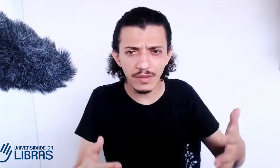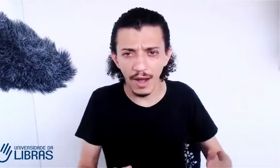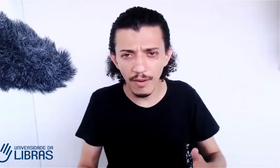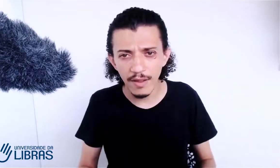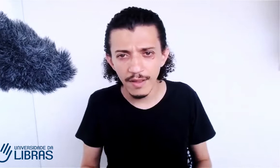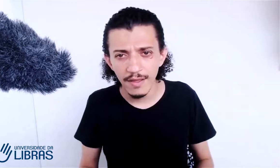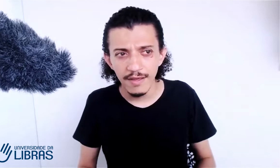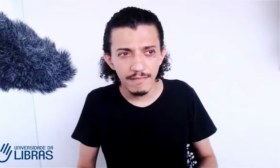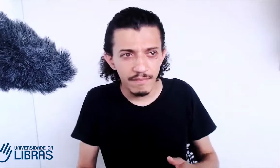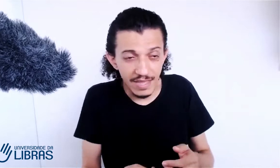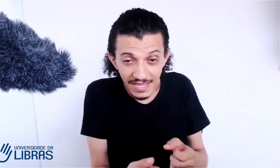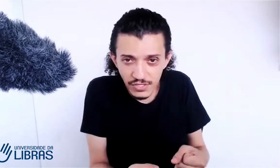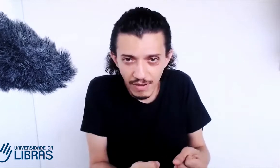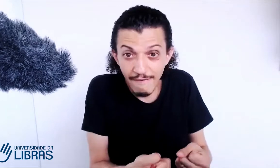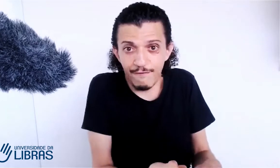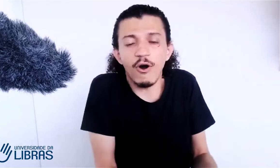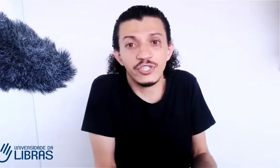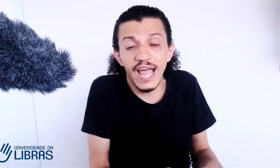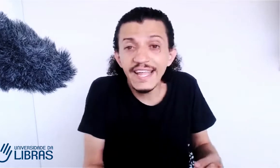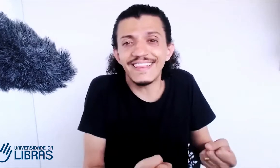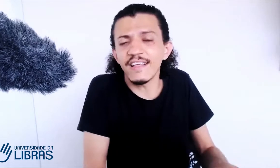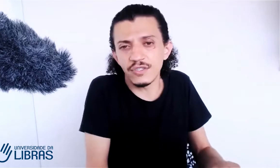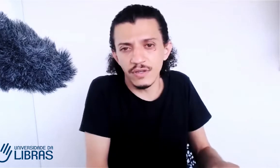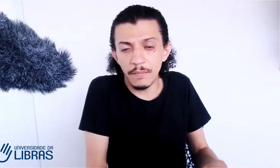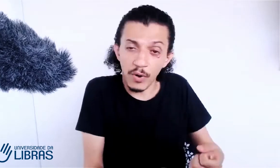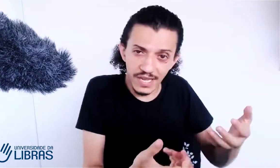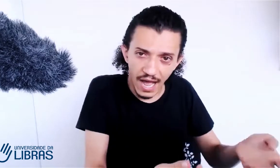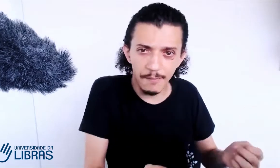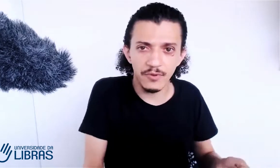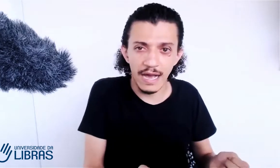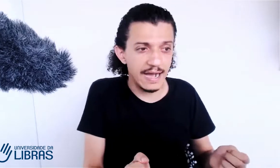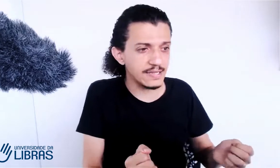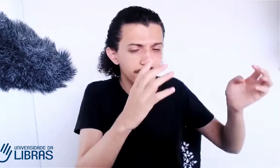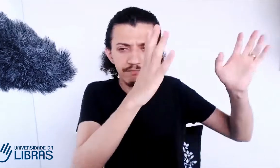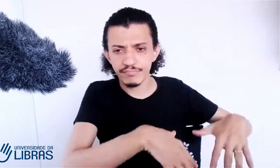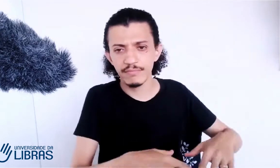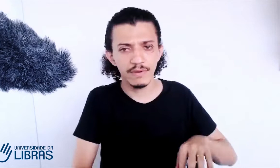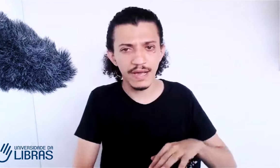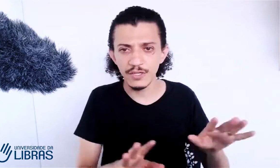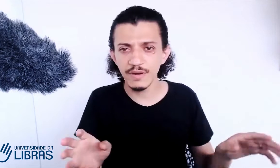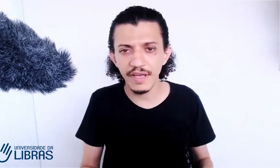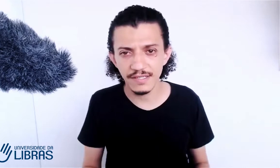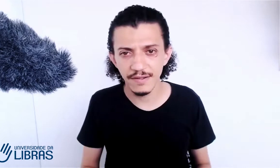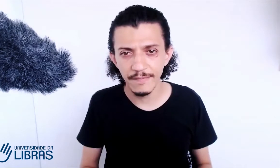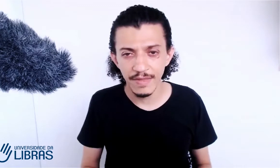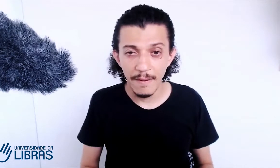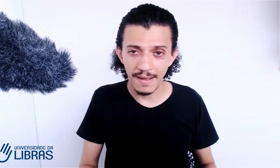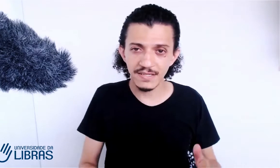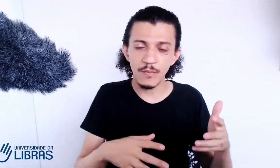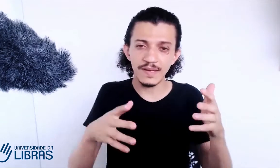tal. E isso é forte, é intenso e pode ser rápido. A casa cai de uma vez. Mas, em